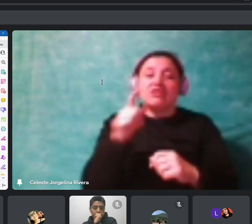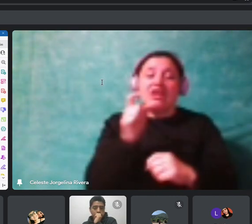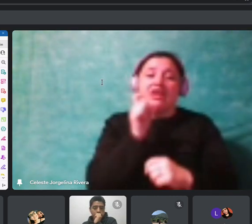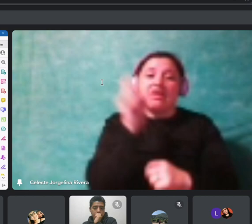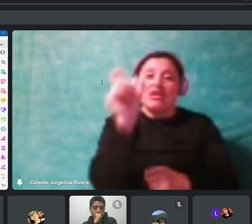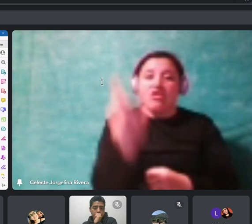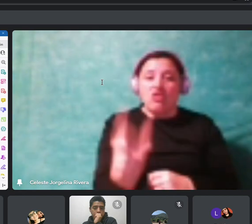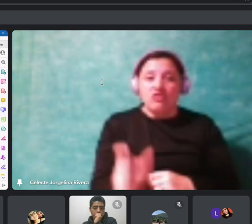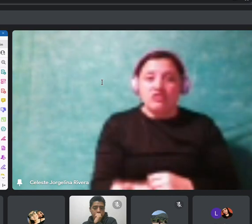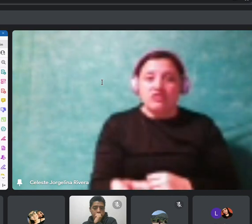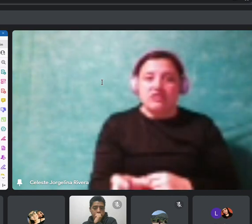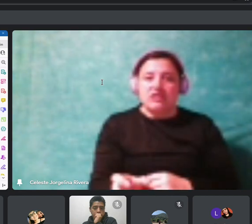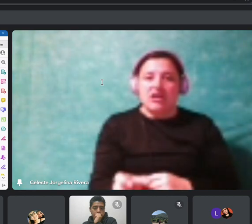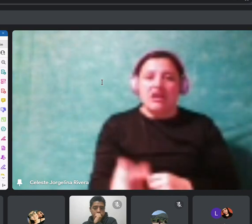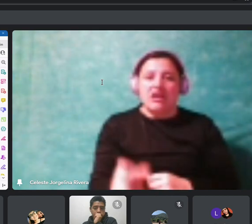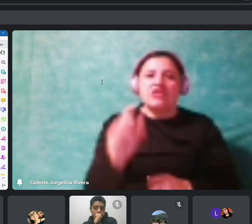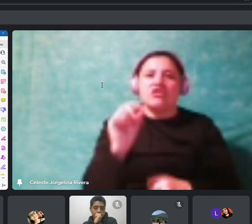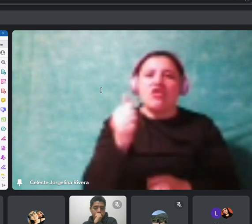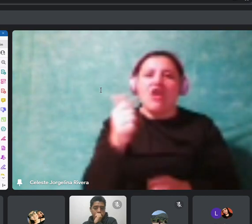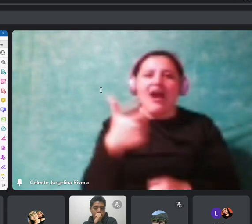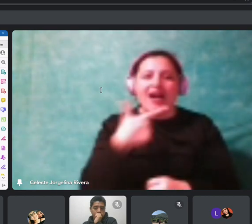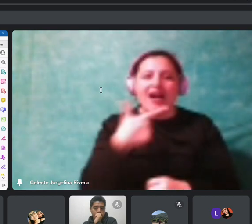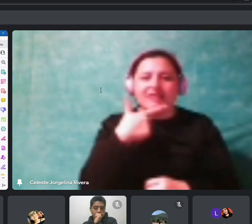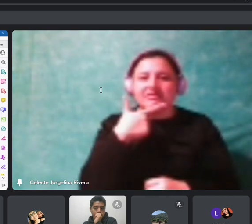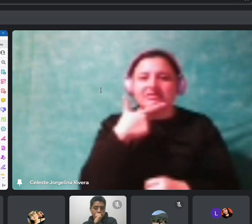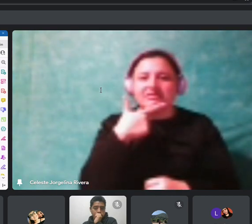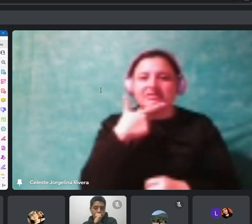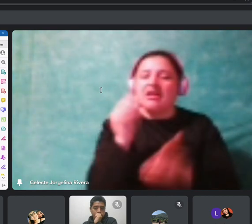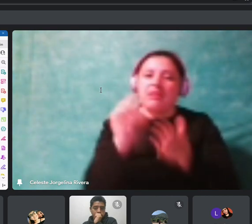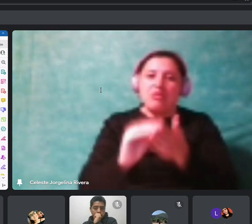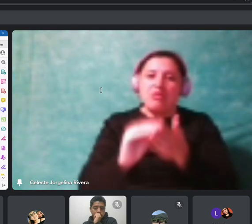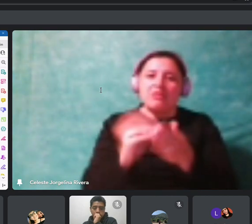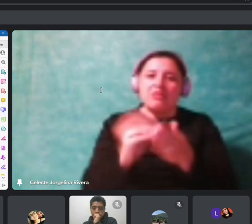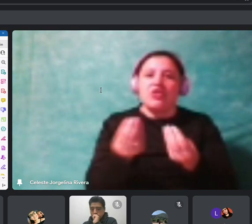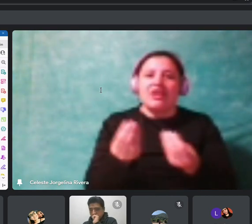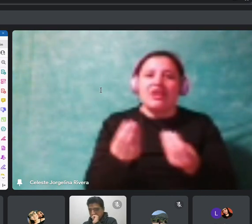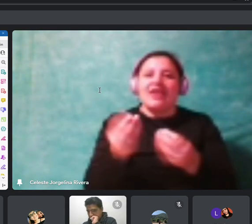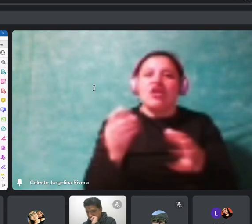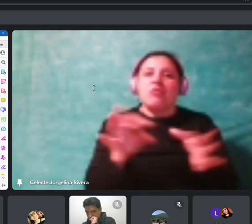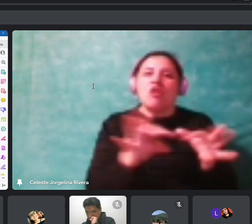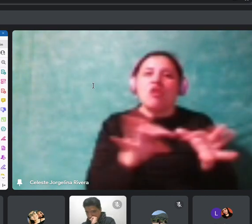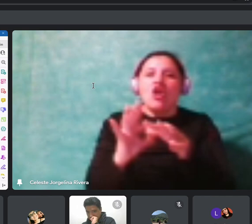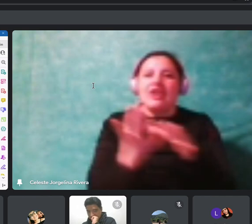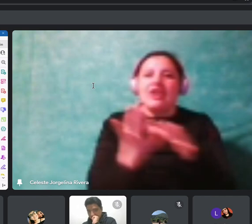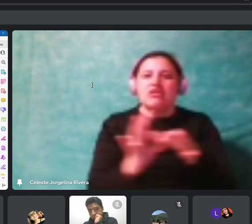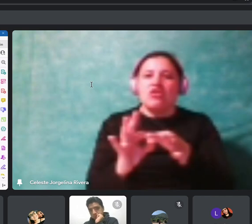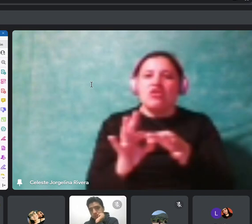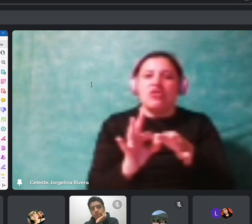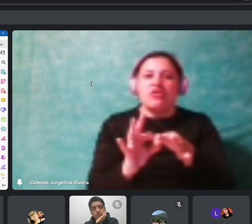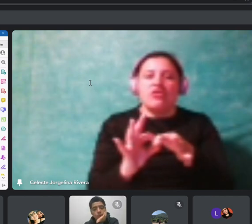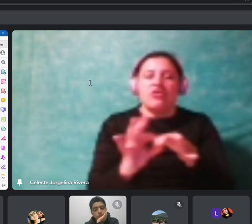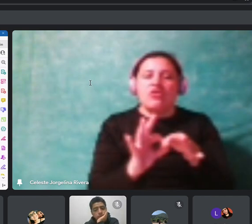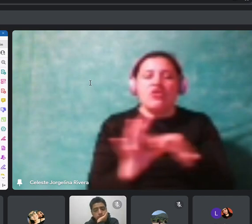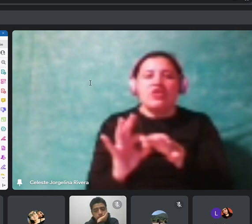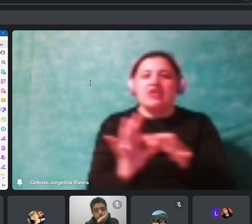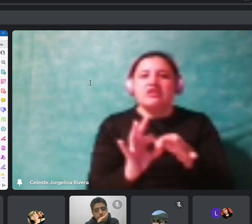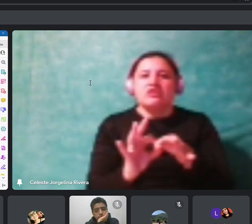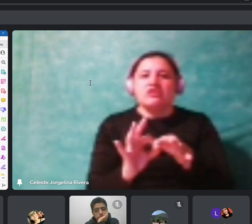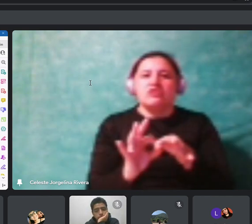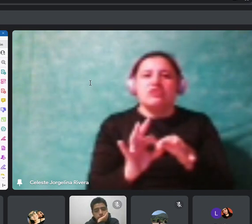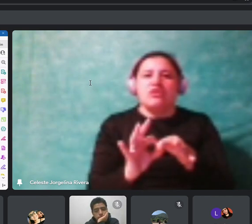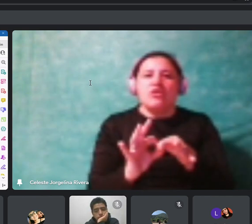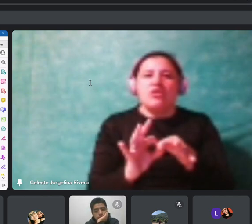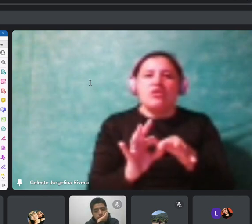as, ¿sí? Que es un conector que se traduce así